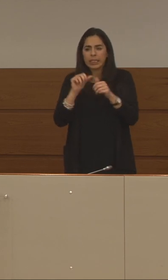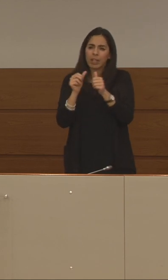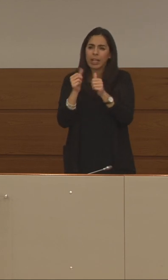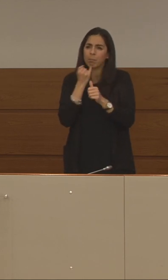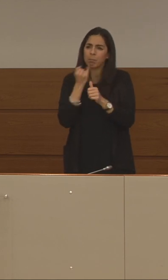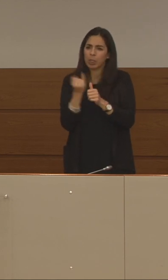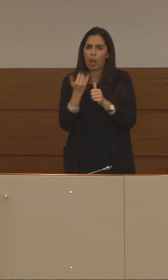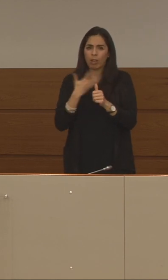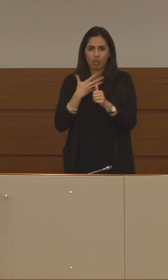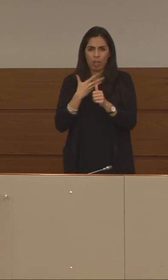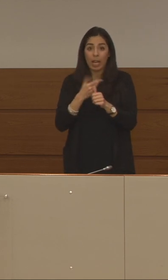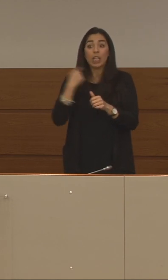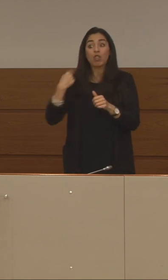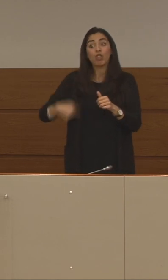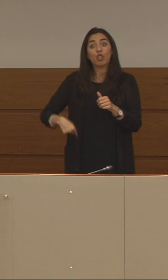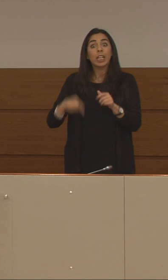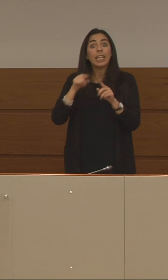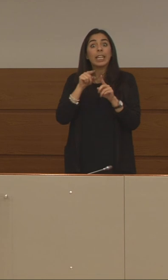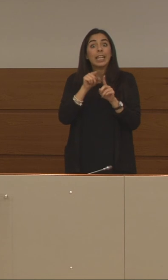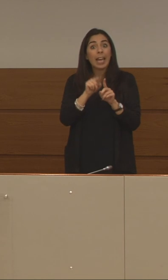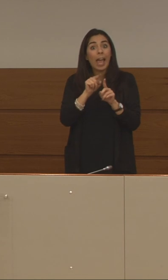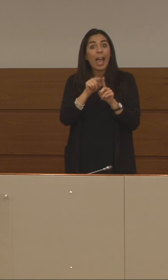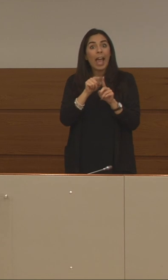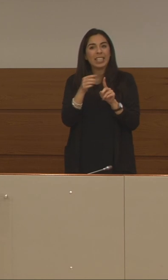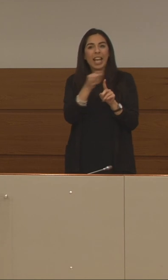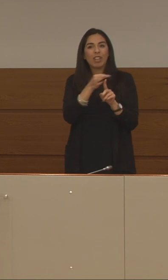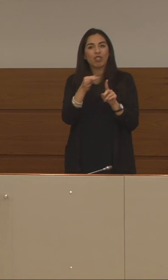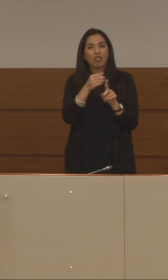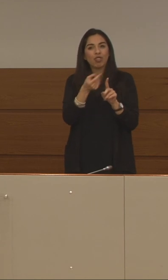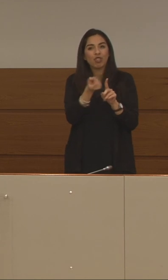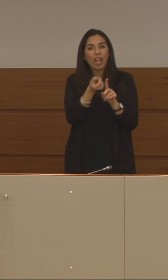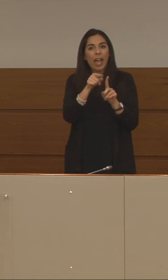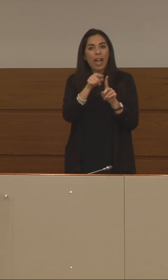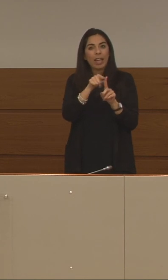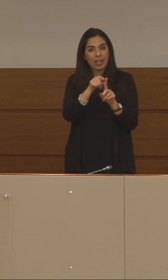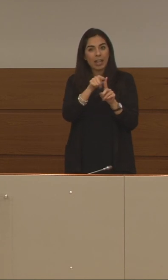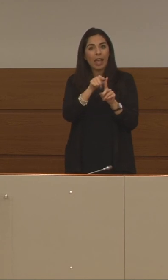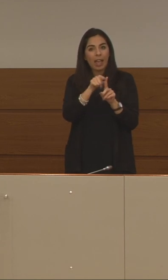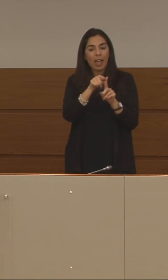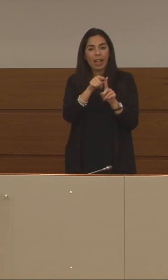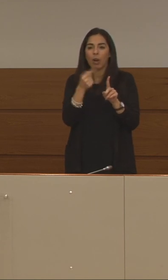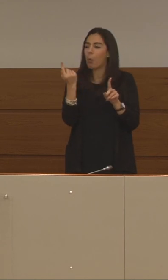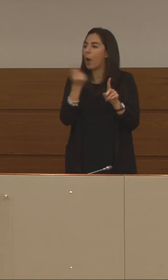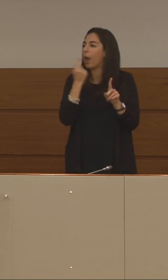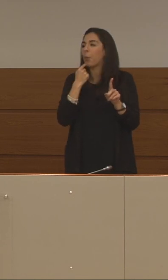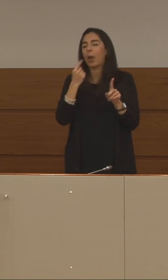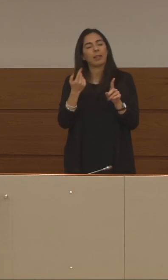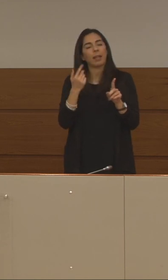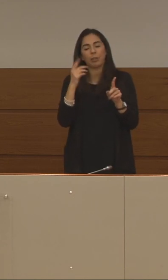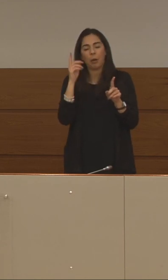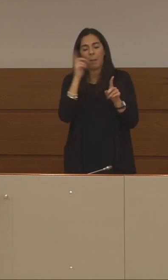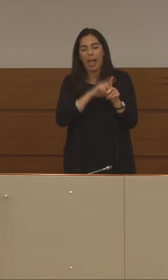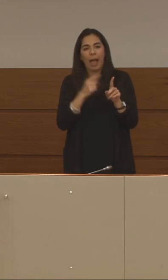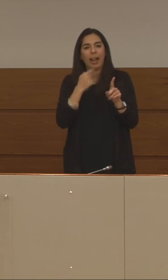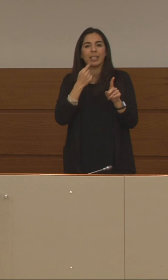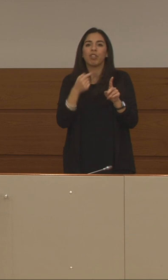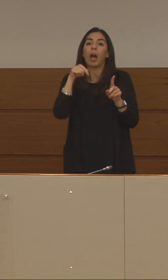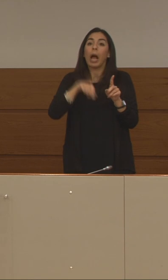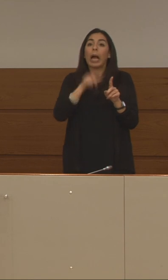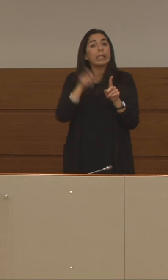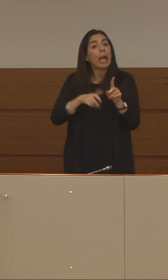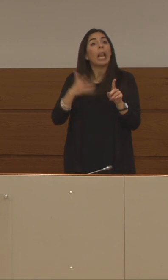qualche giornale male interpretando ha detto che c'era un virus auto italiana assolutamente no